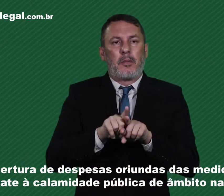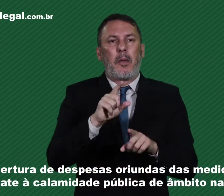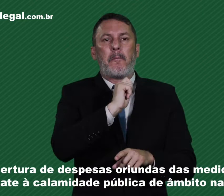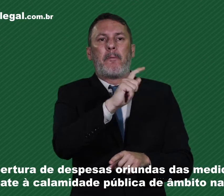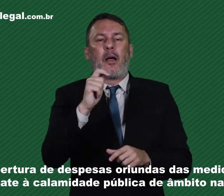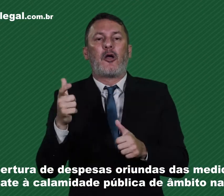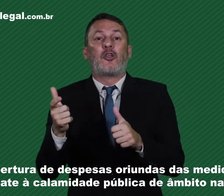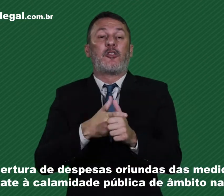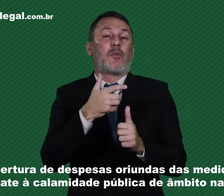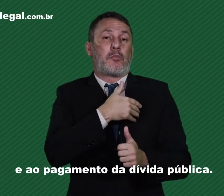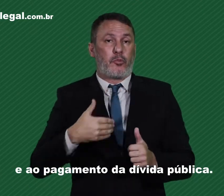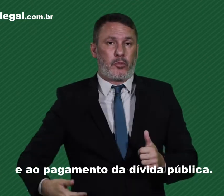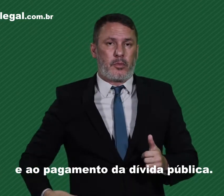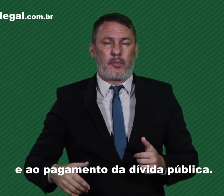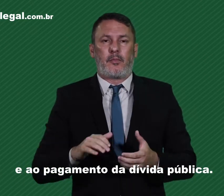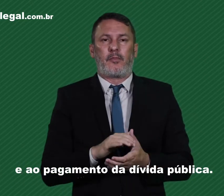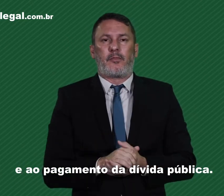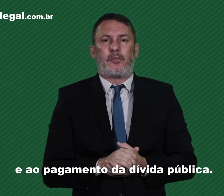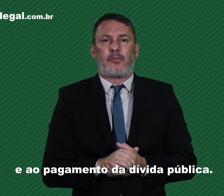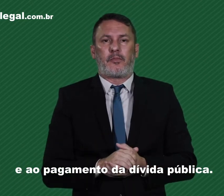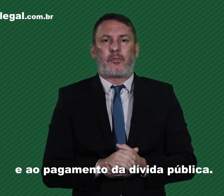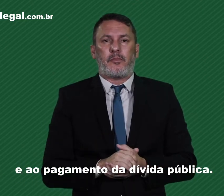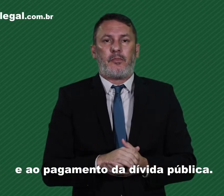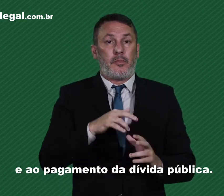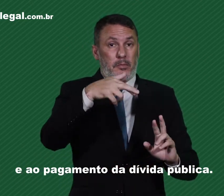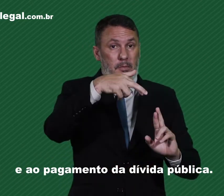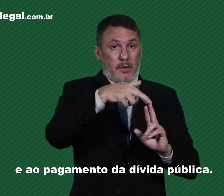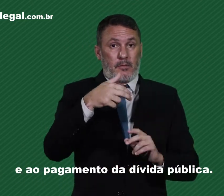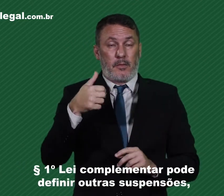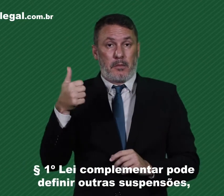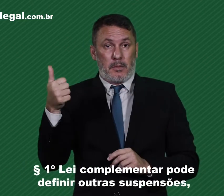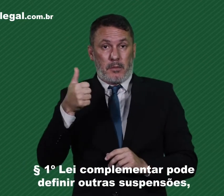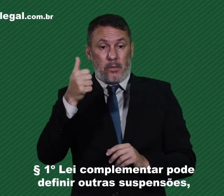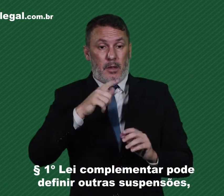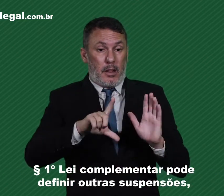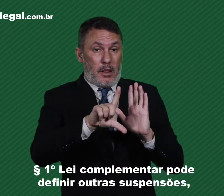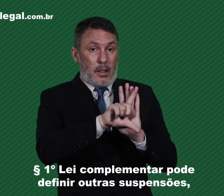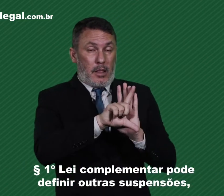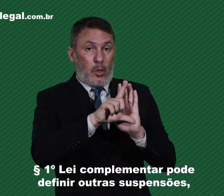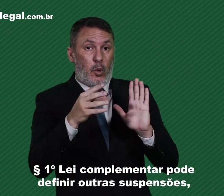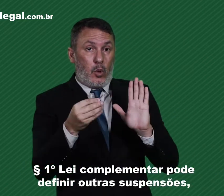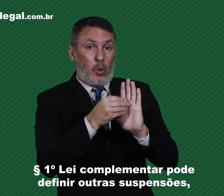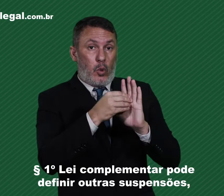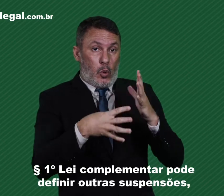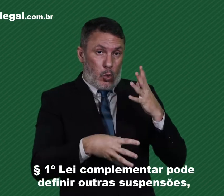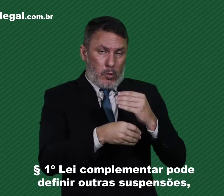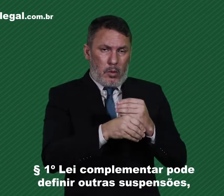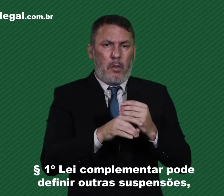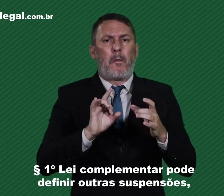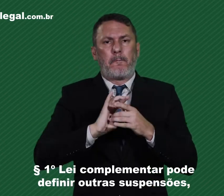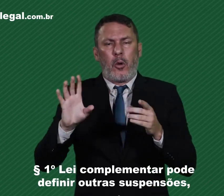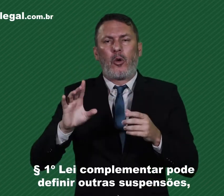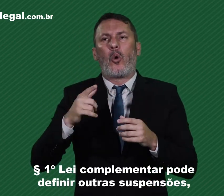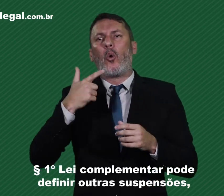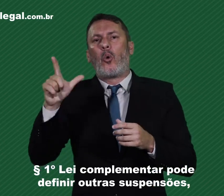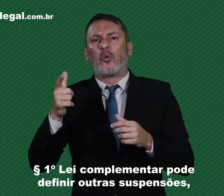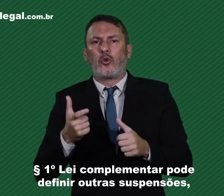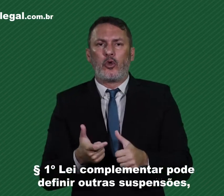de âmbito nacional e é o pagamento da dívida pública parágrafo 1º lei complementar pode definir